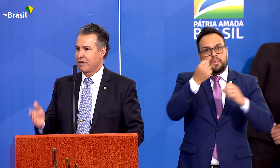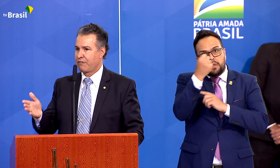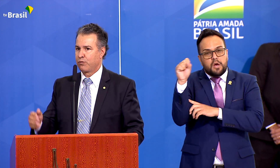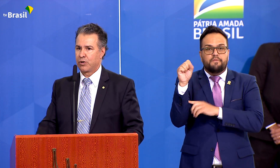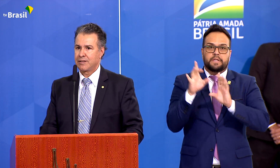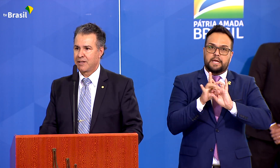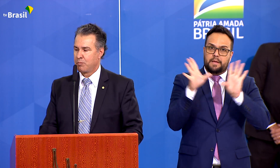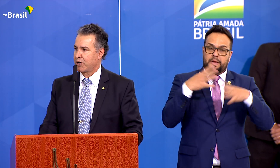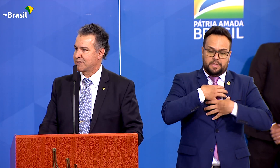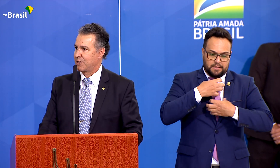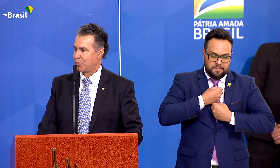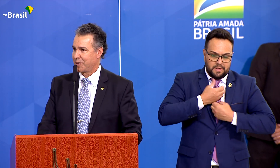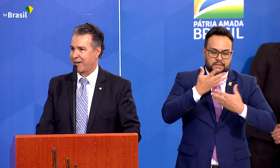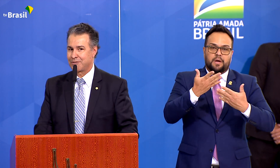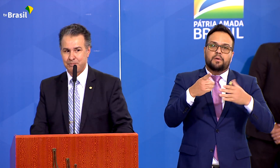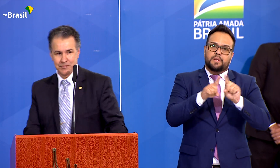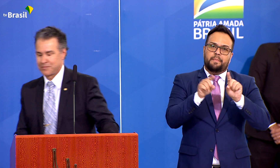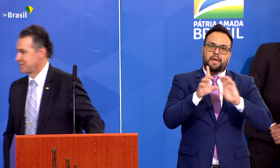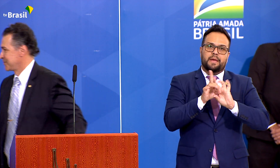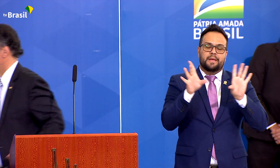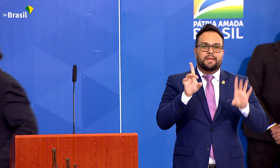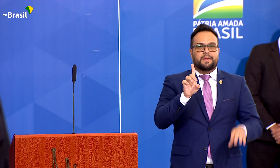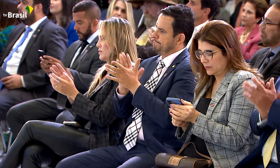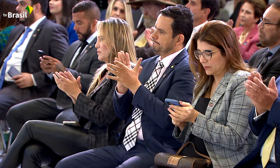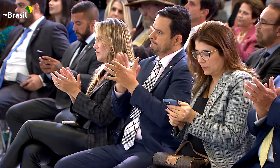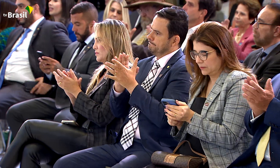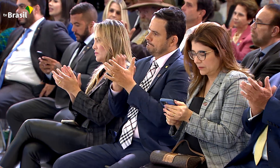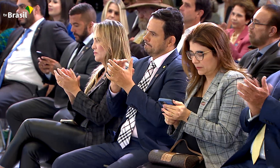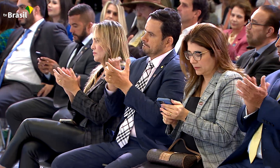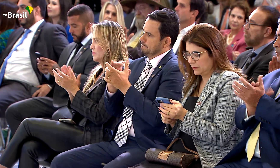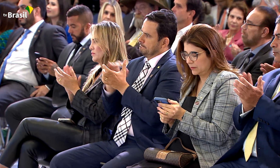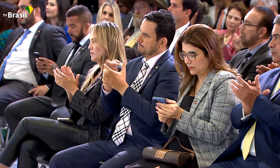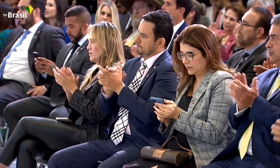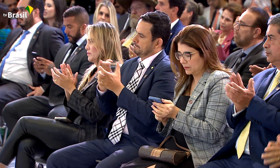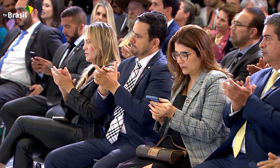de expressão EA favor da Democracia obrigado a